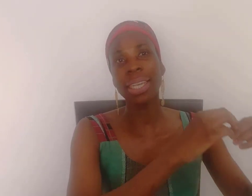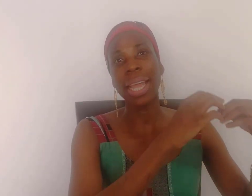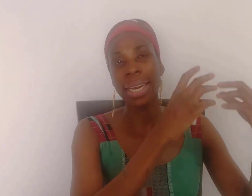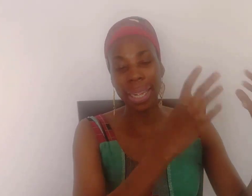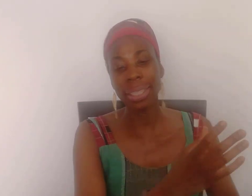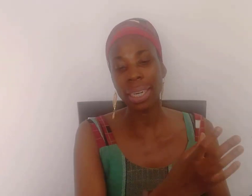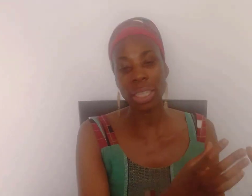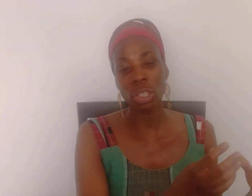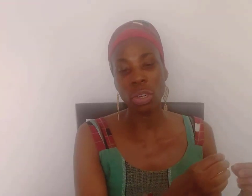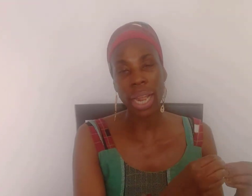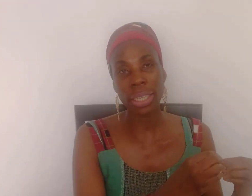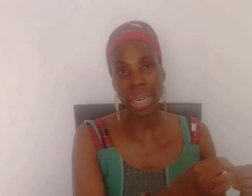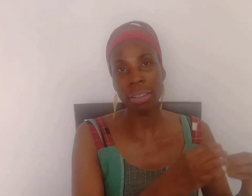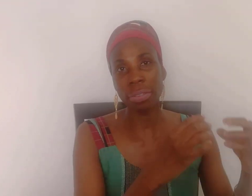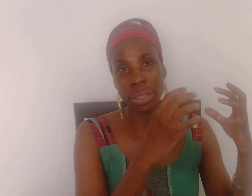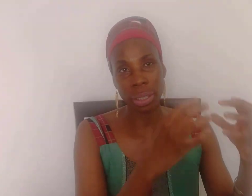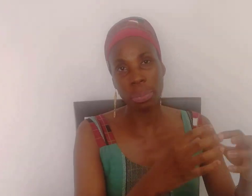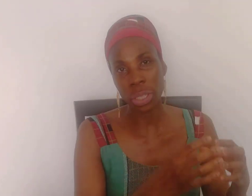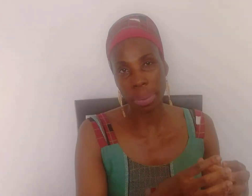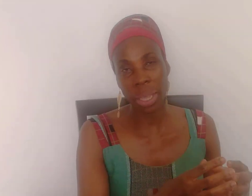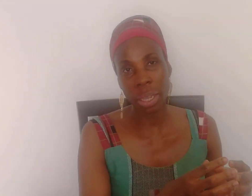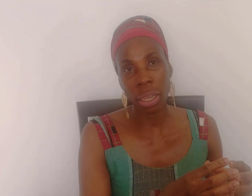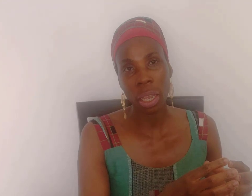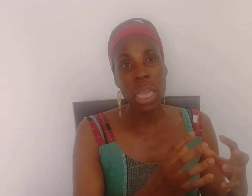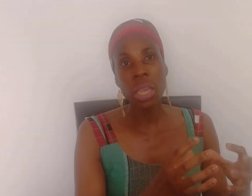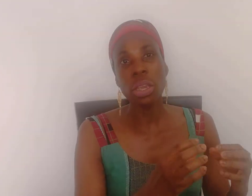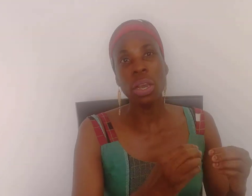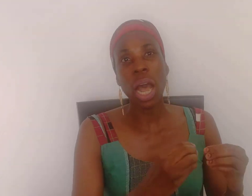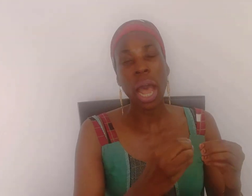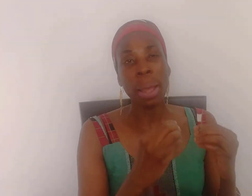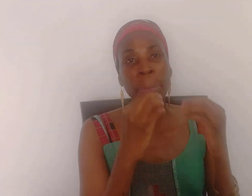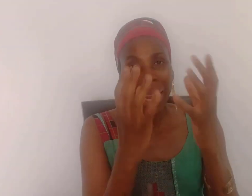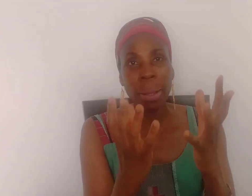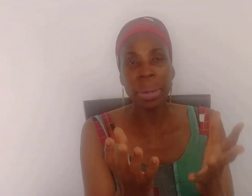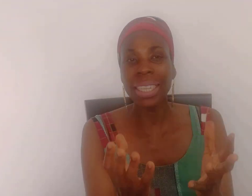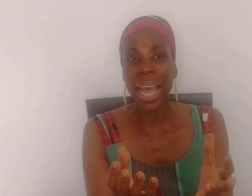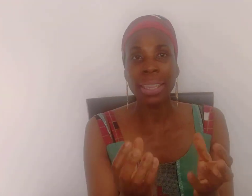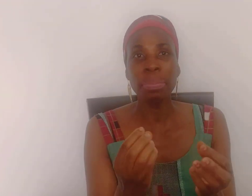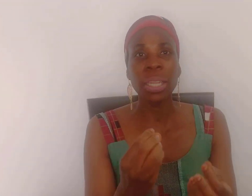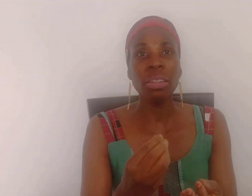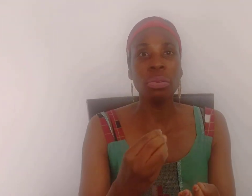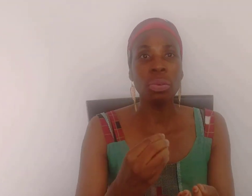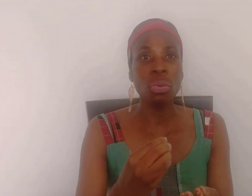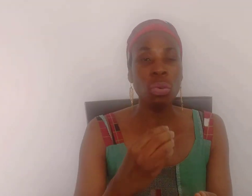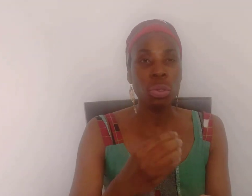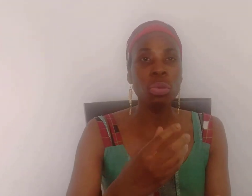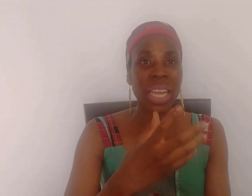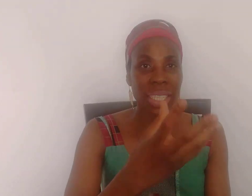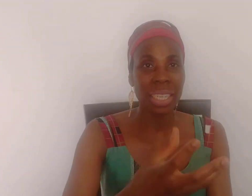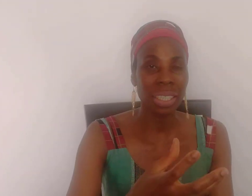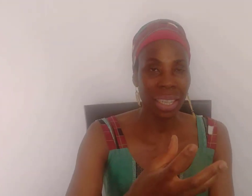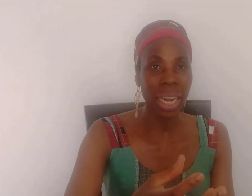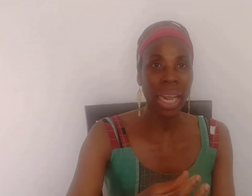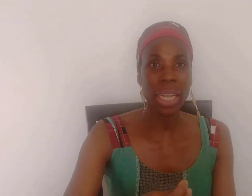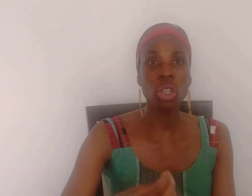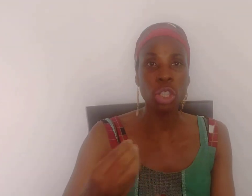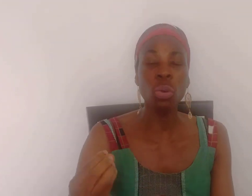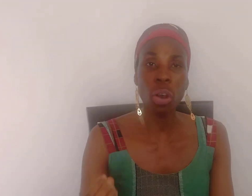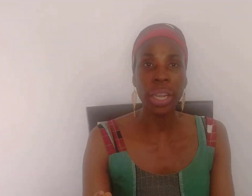quer internacional, a nível de Moçambique, e a aplicabilidade, portanto, o uso dessas declarações no